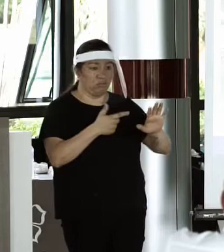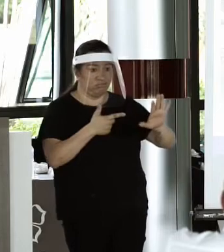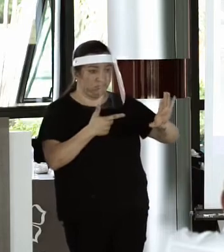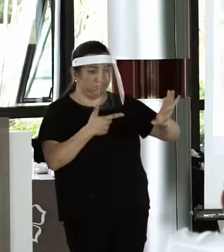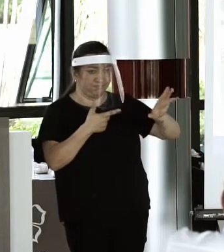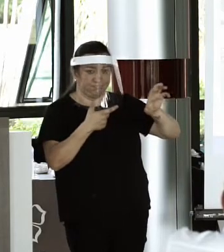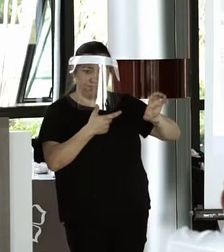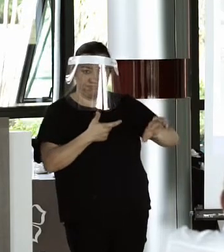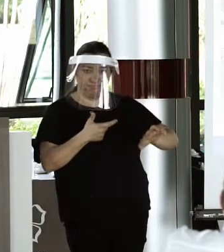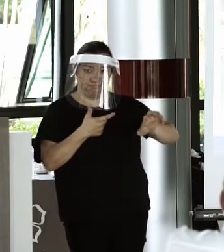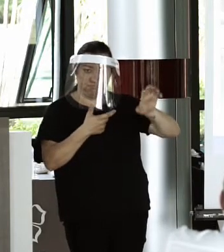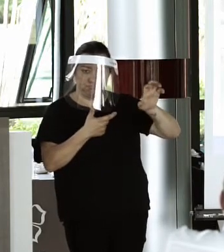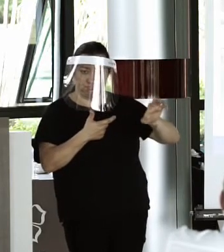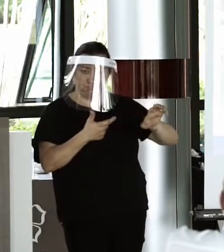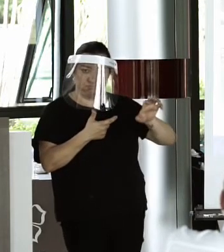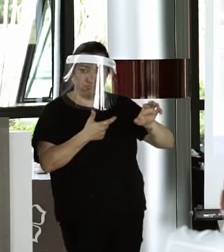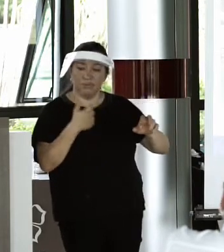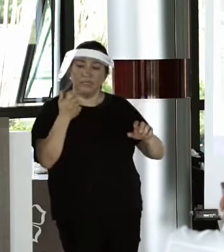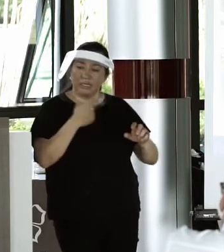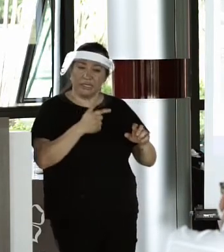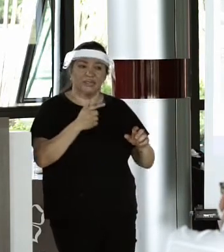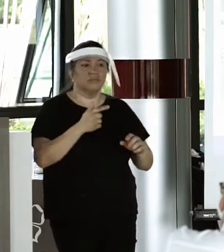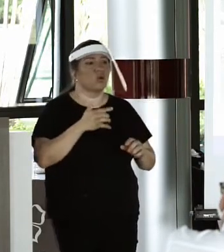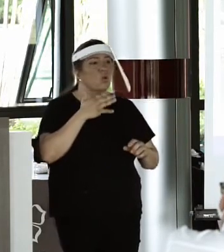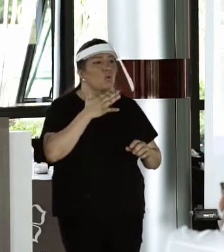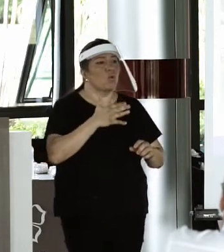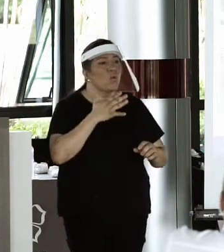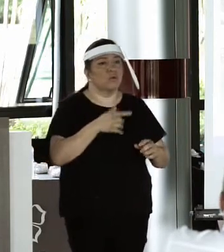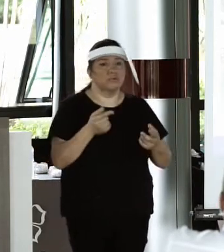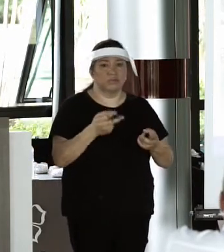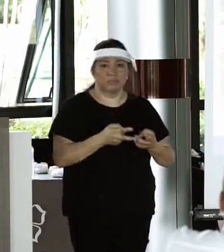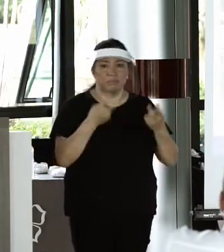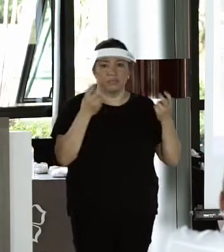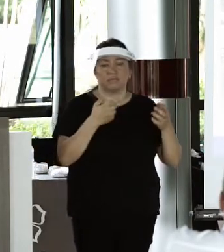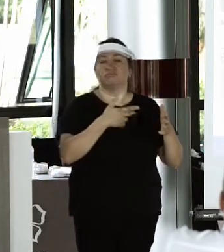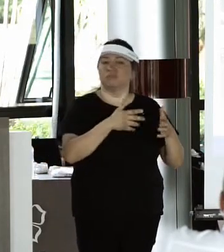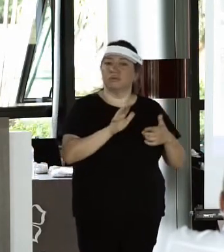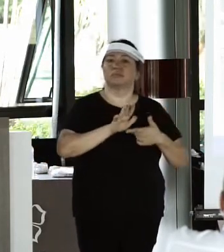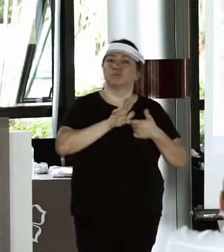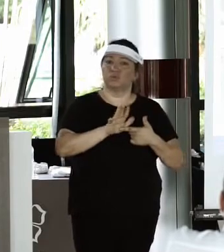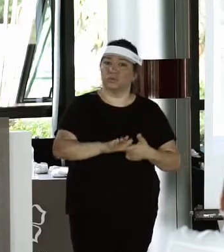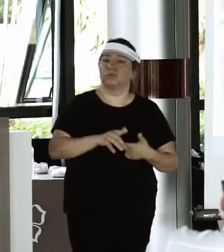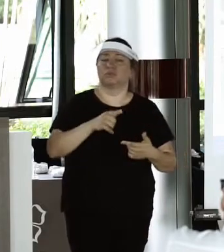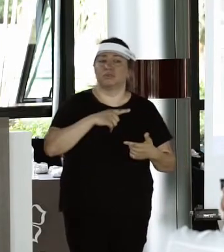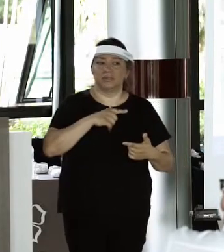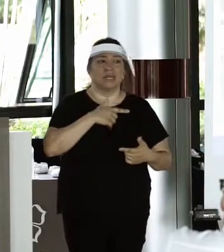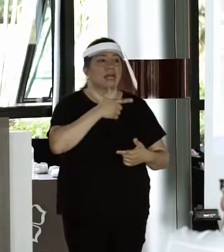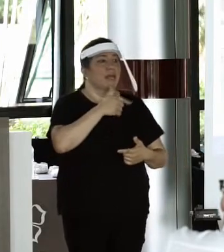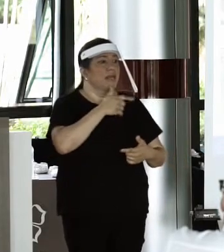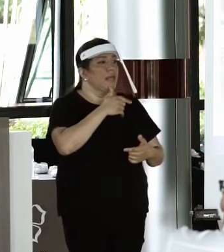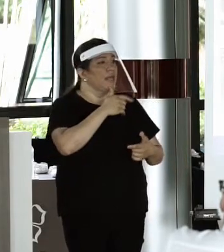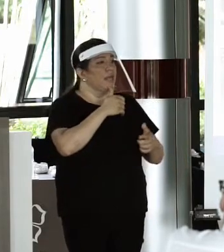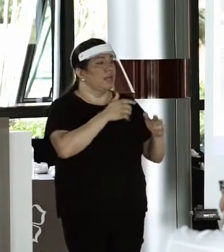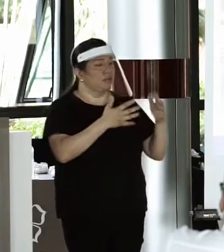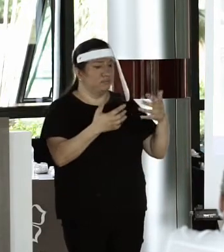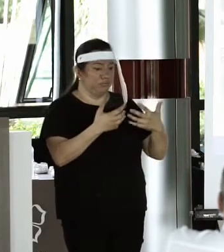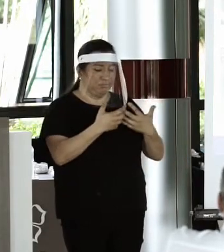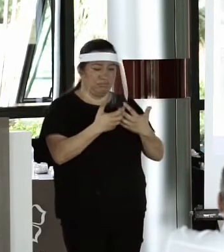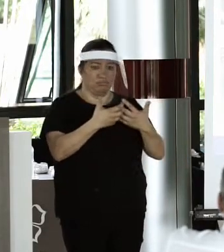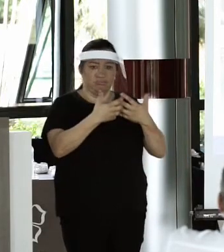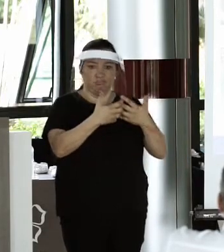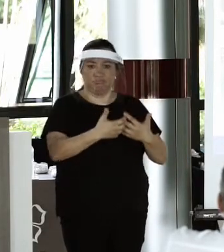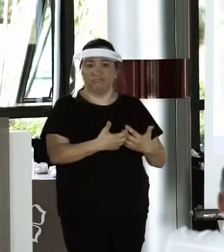dentro. Ó. Tá vendo essa manchinha aqui? Ó? Essa manchinha mostrava que tinha uma infiltração dentro da junta